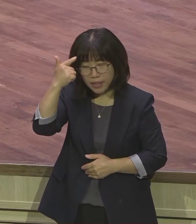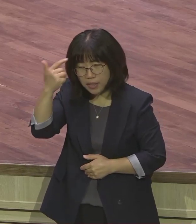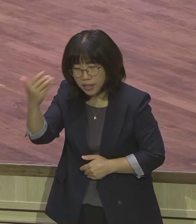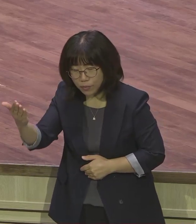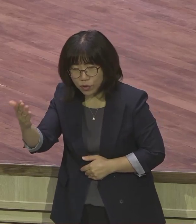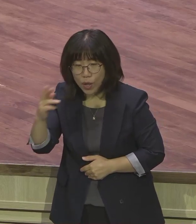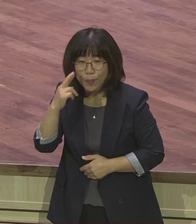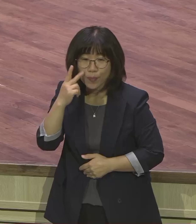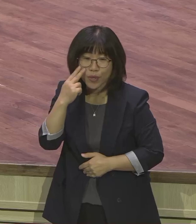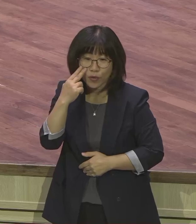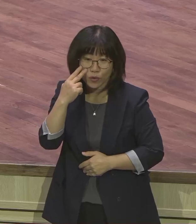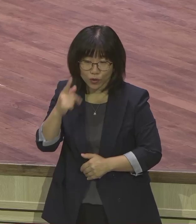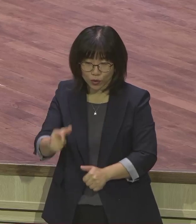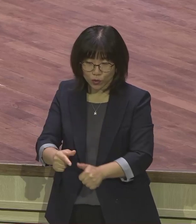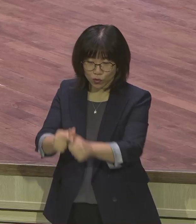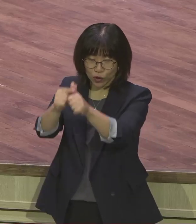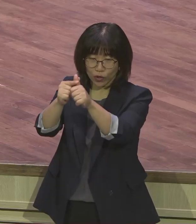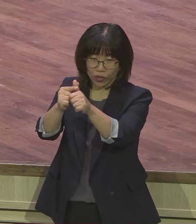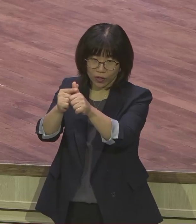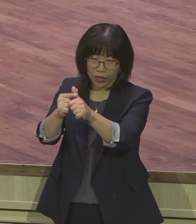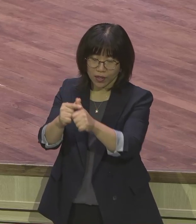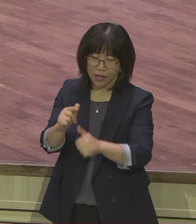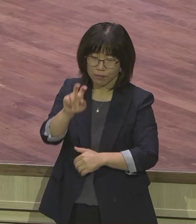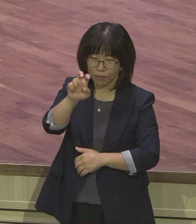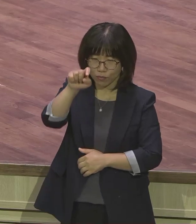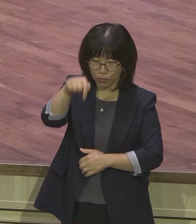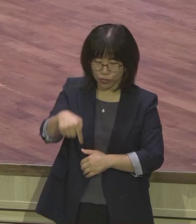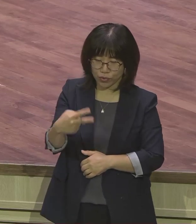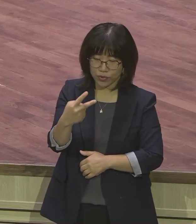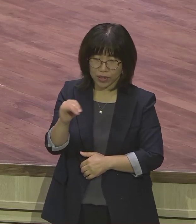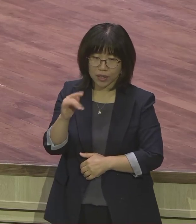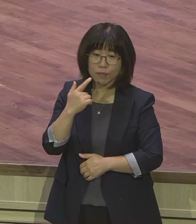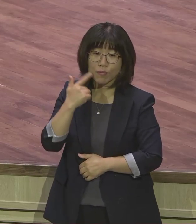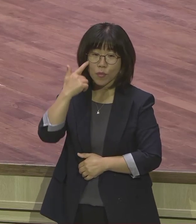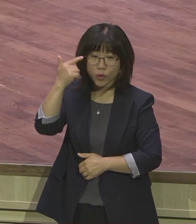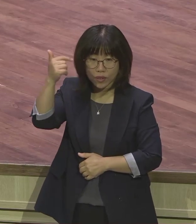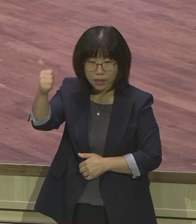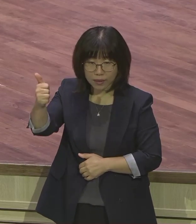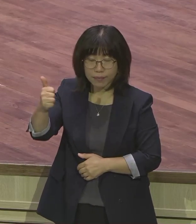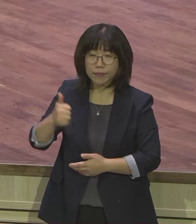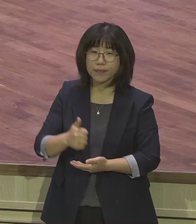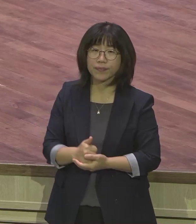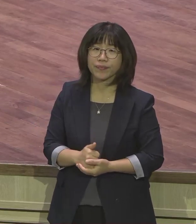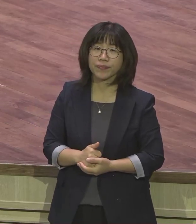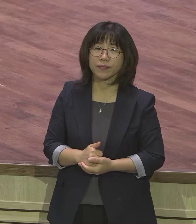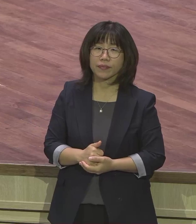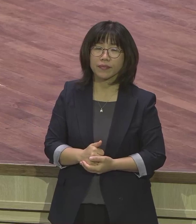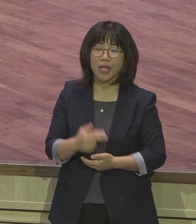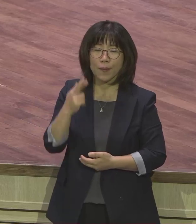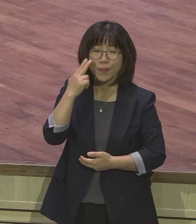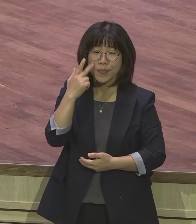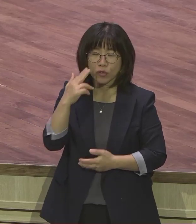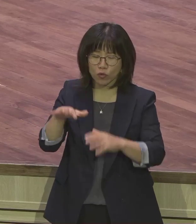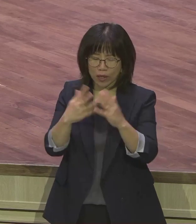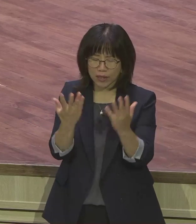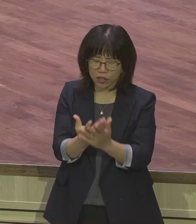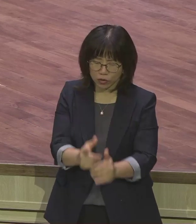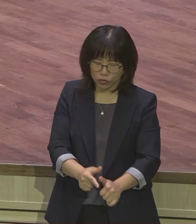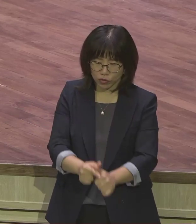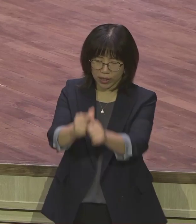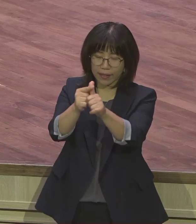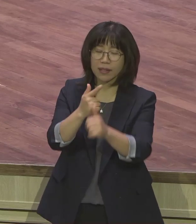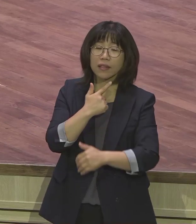미국을 살려낸 영적 대부흥을 일으켰던 미국 전역을 다 살려낸 그런